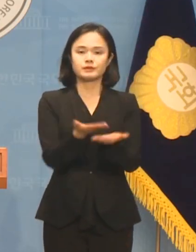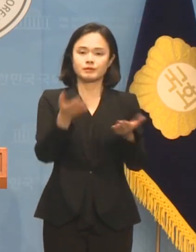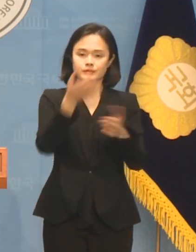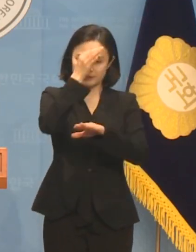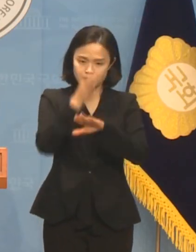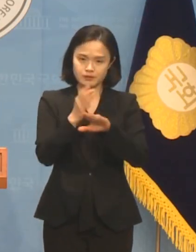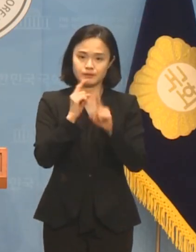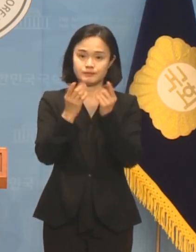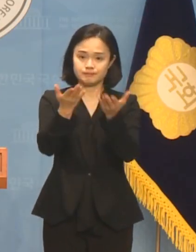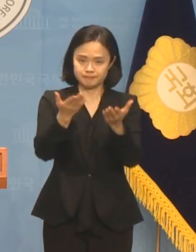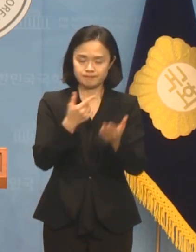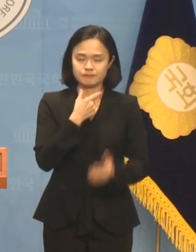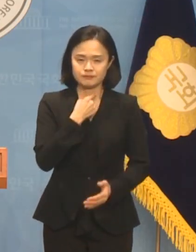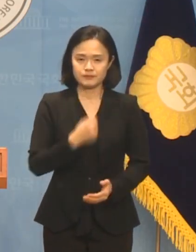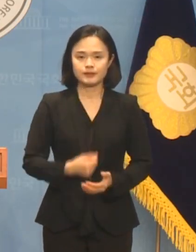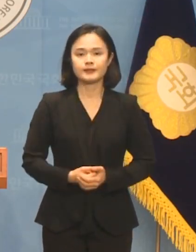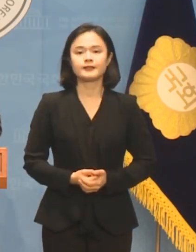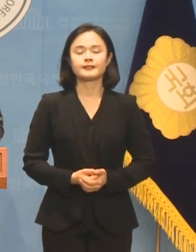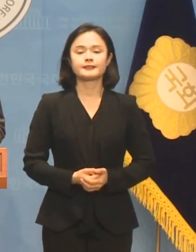드리겠습니다.